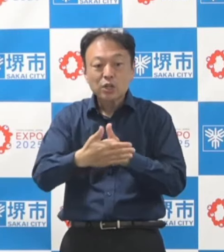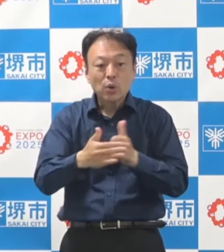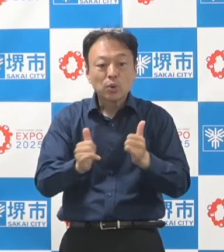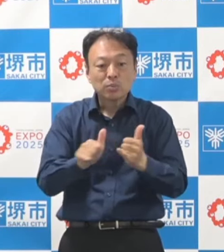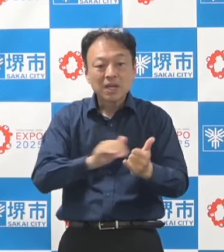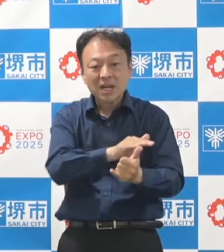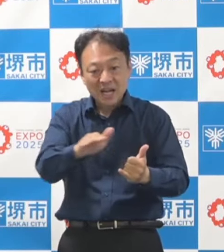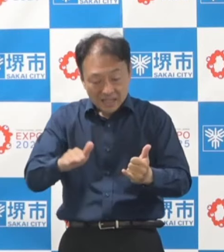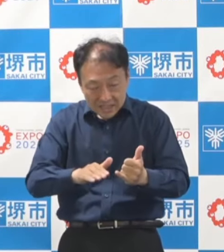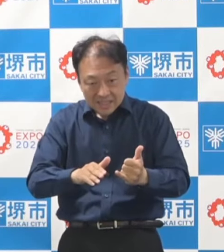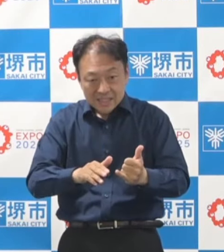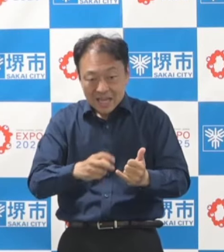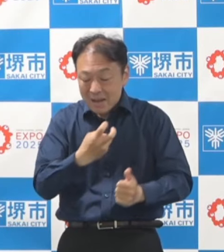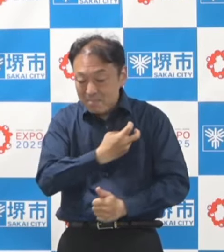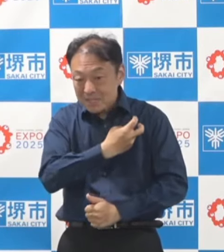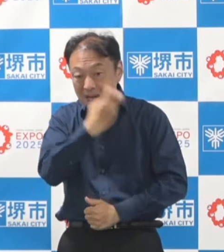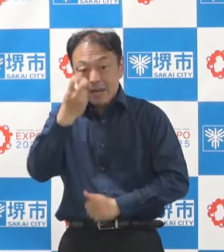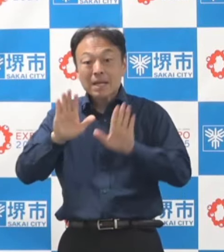を知らせまして、